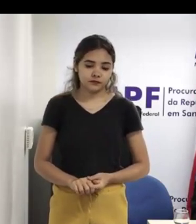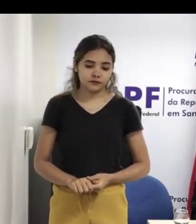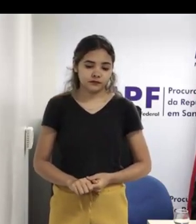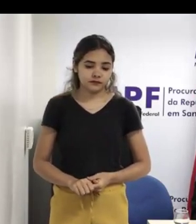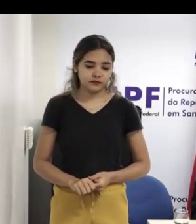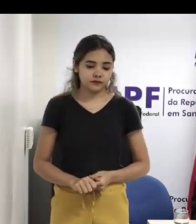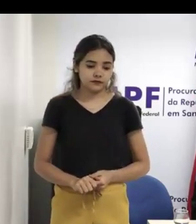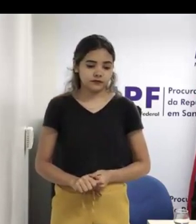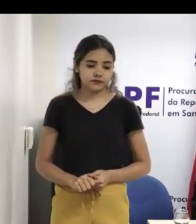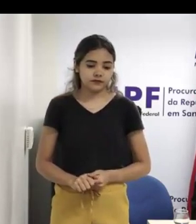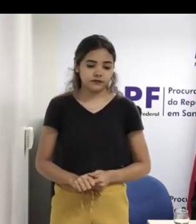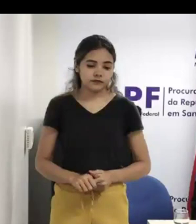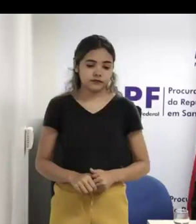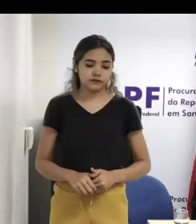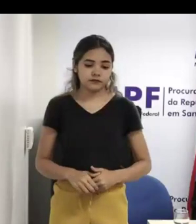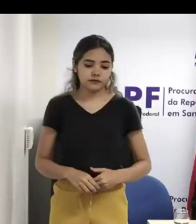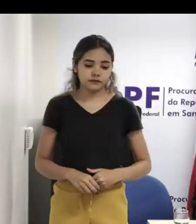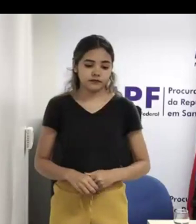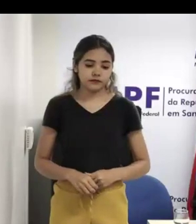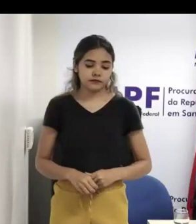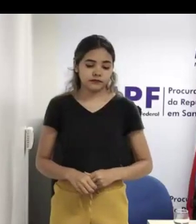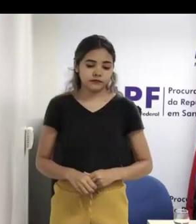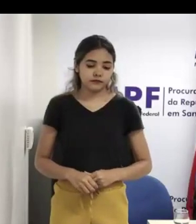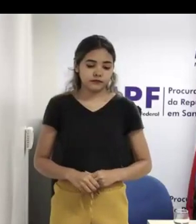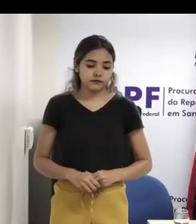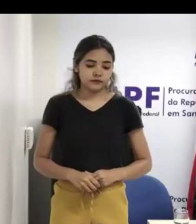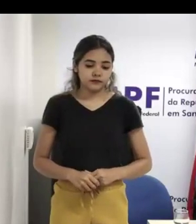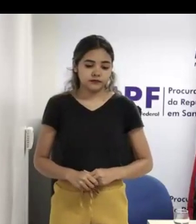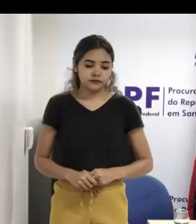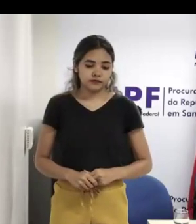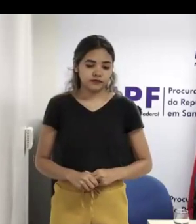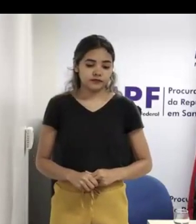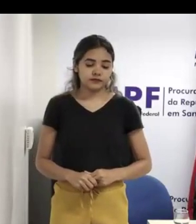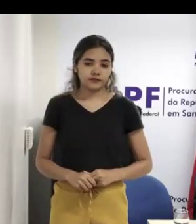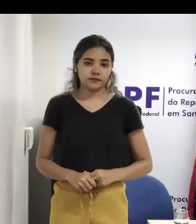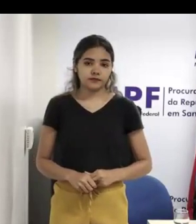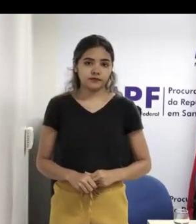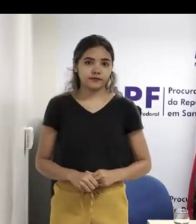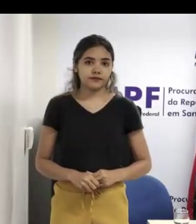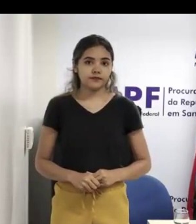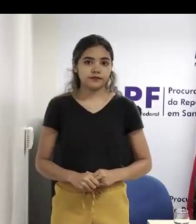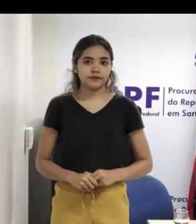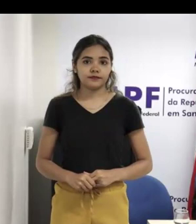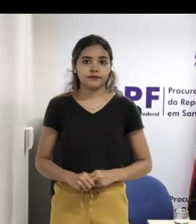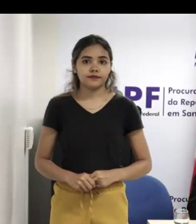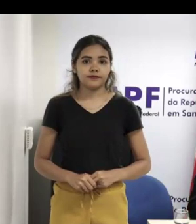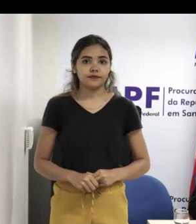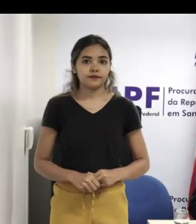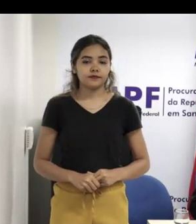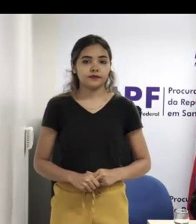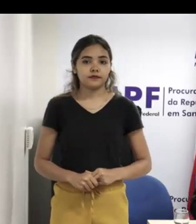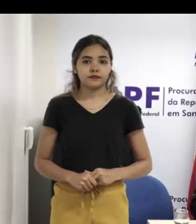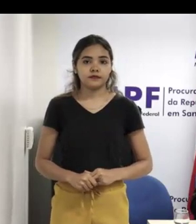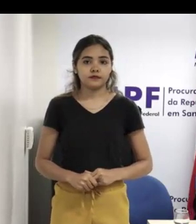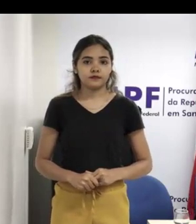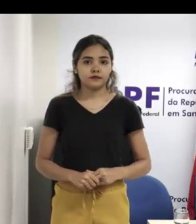repressão ou um cárcere como foi bem pontuado aliem em um dos slides fica essa